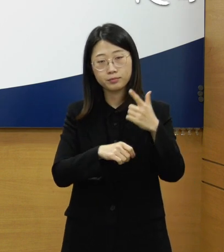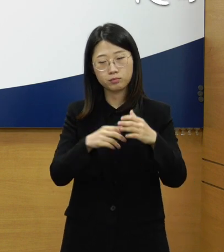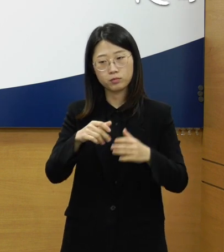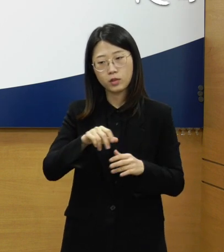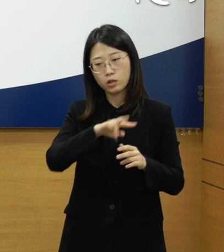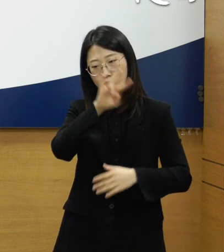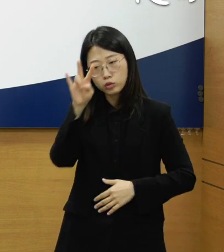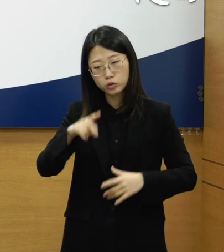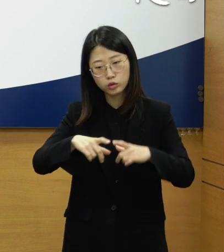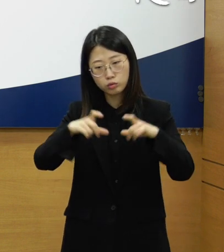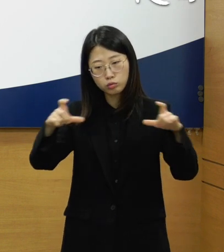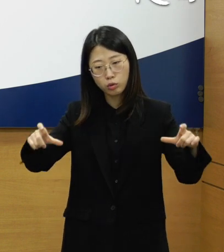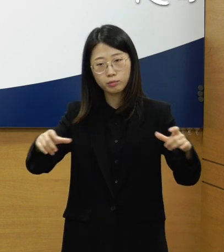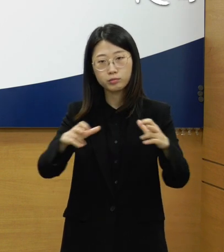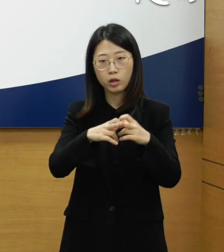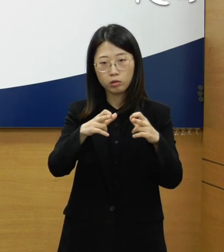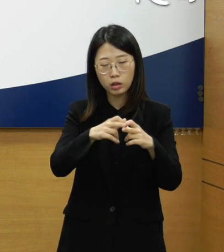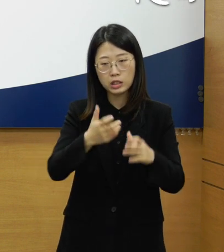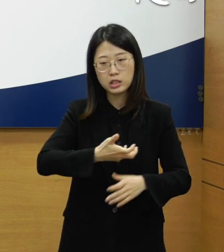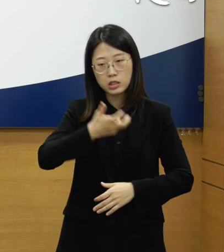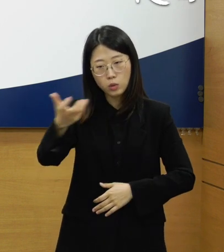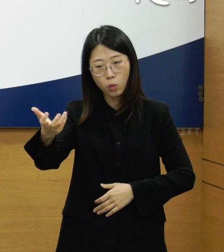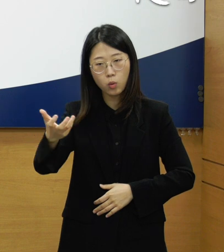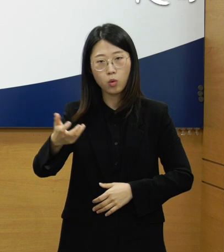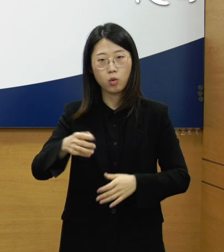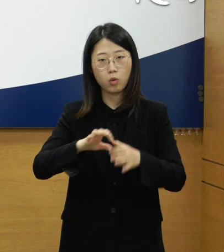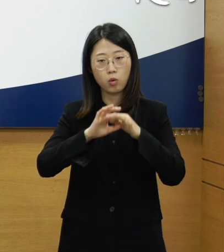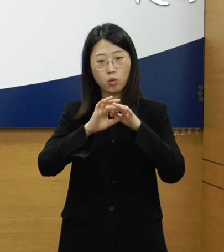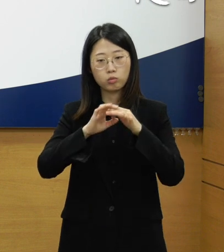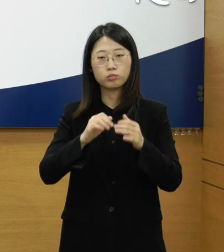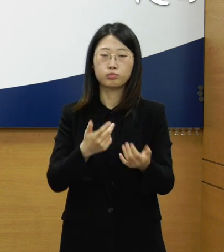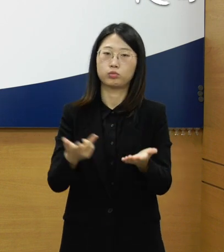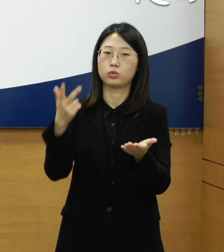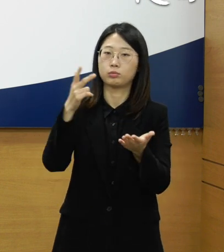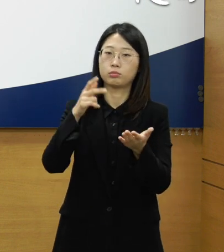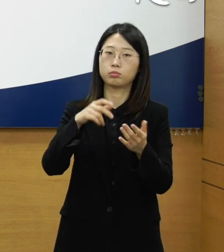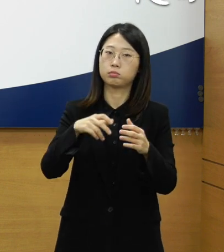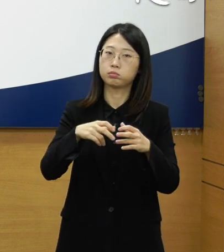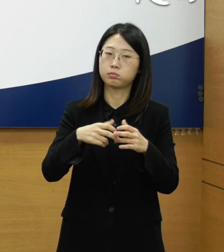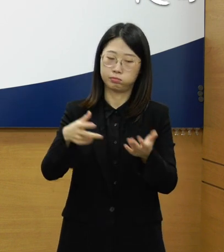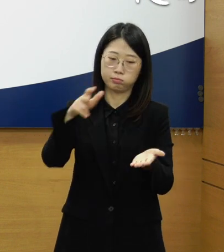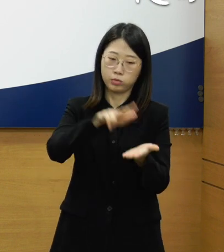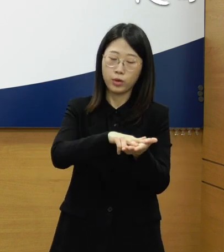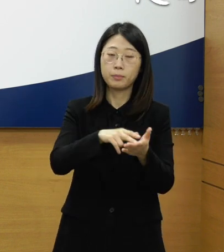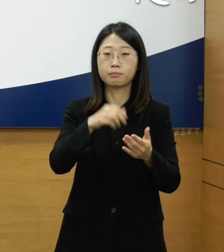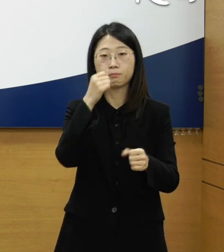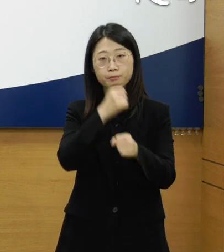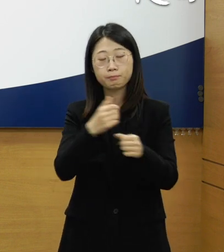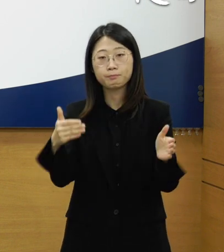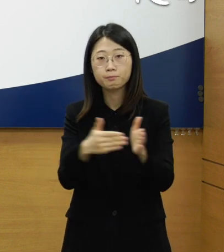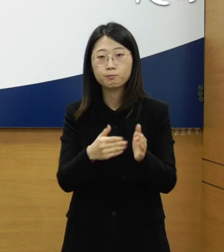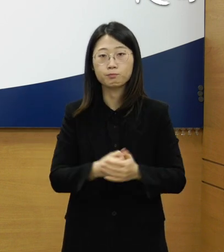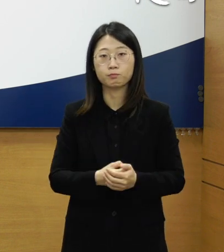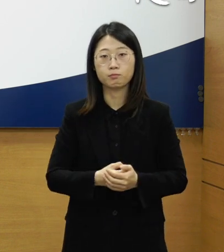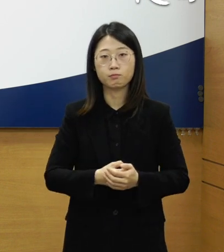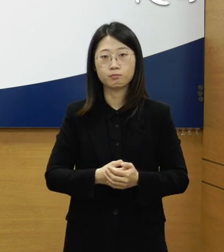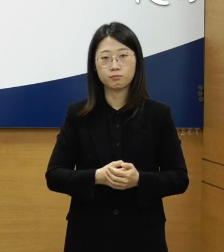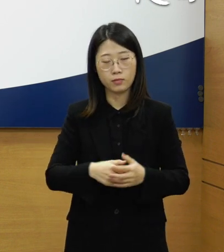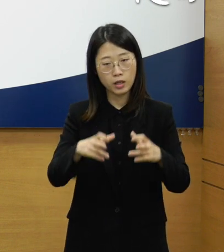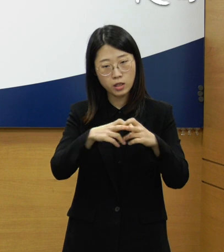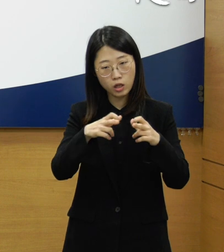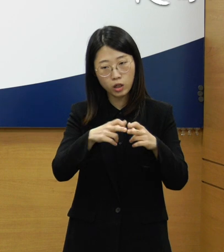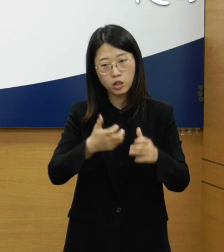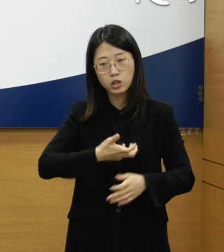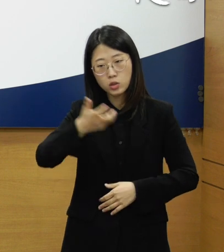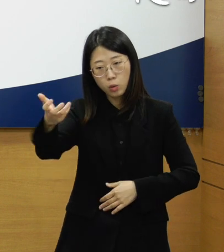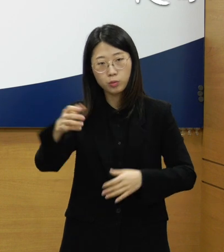등 이동보조기기 유지관리 조례를 제정함으로써 장애인의 이동보조기기